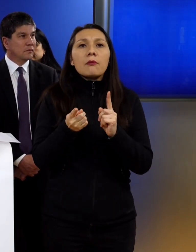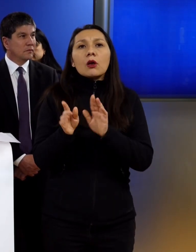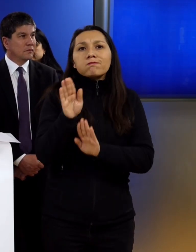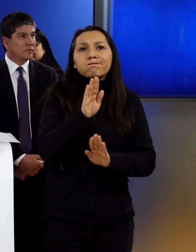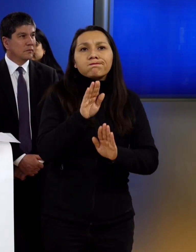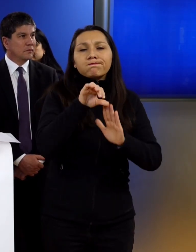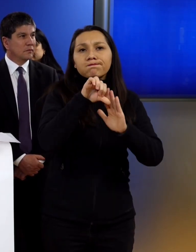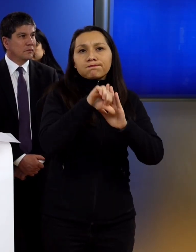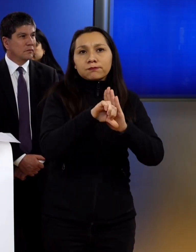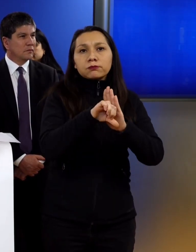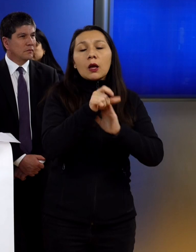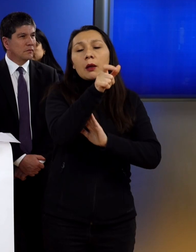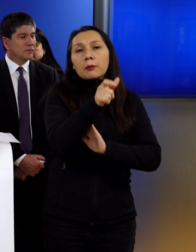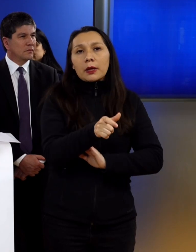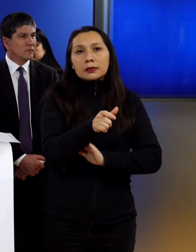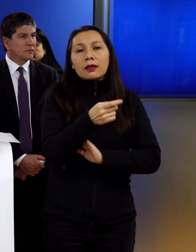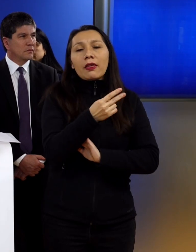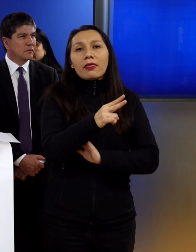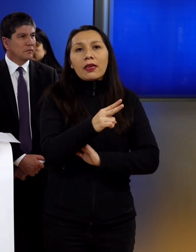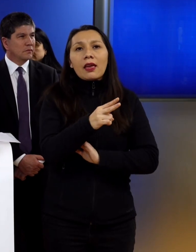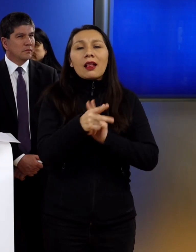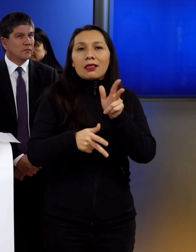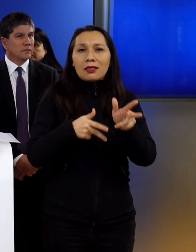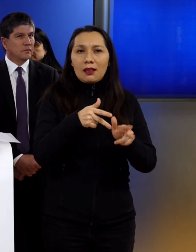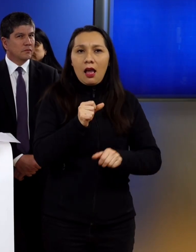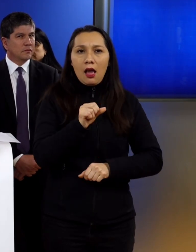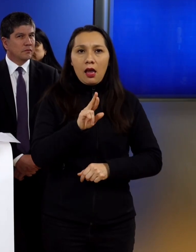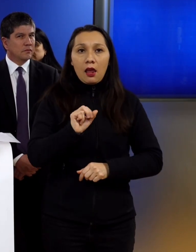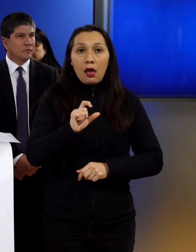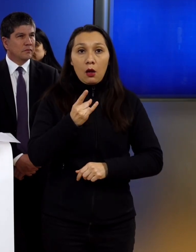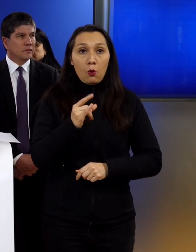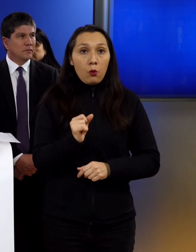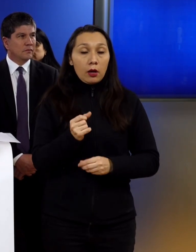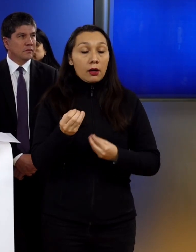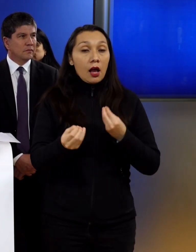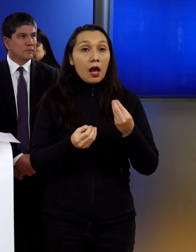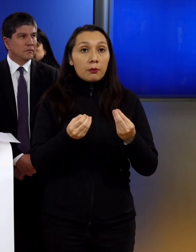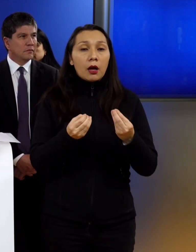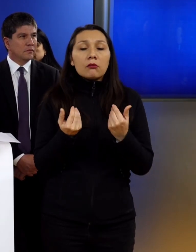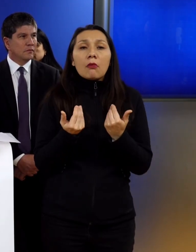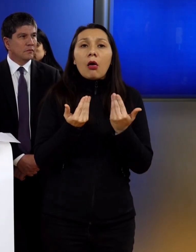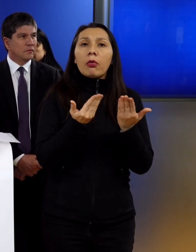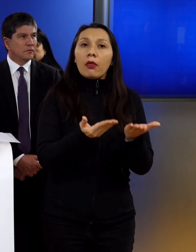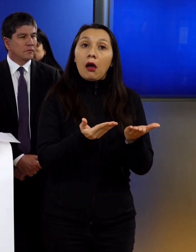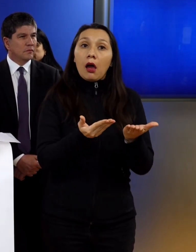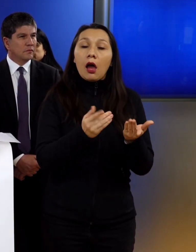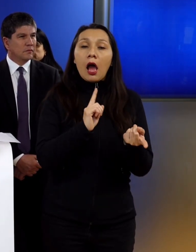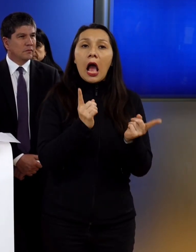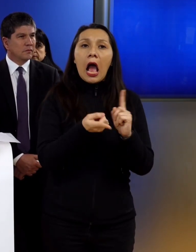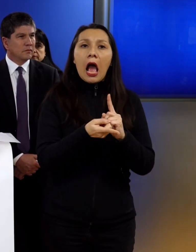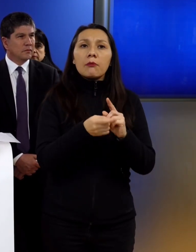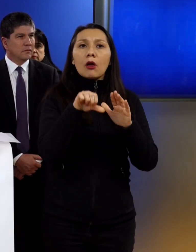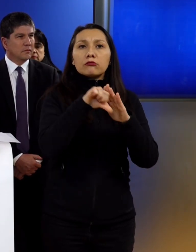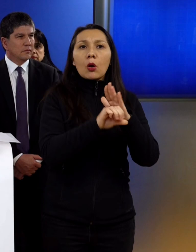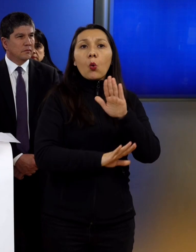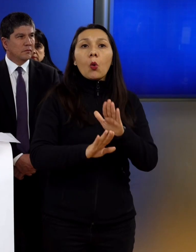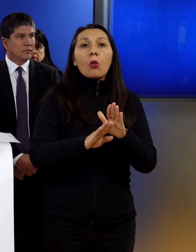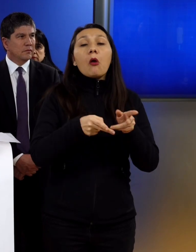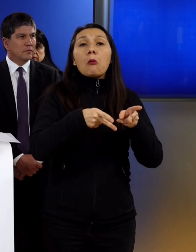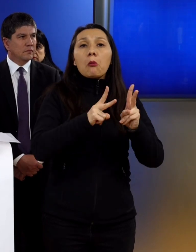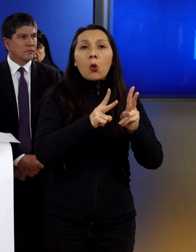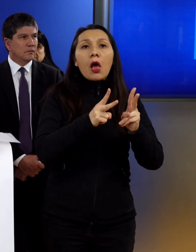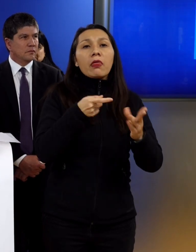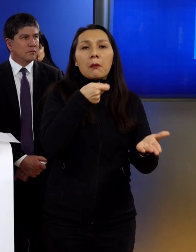cautelar respecto a este integrante o supuesto integrante del tren de Aragua, donde finalmente se le entrega un cambio de medida cautelar por el pago de una